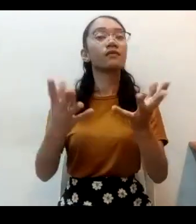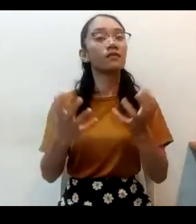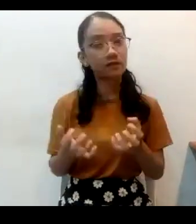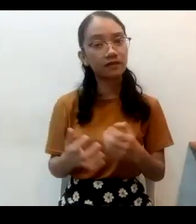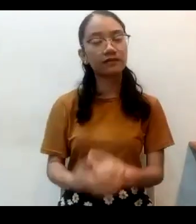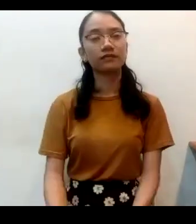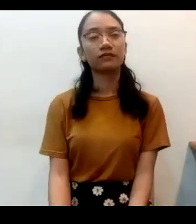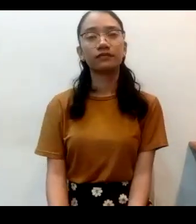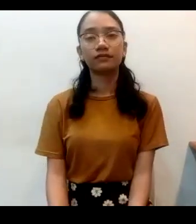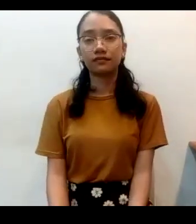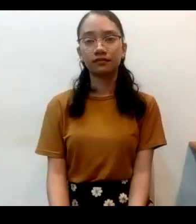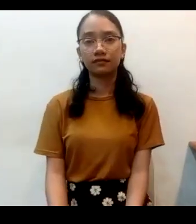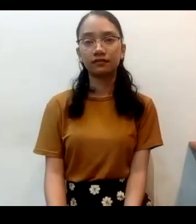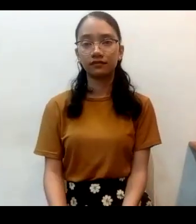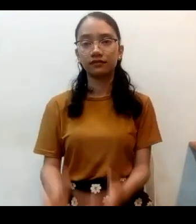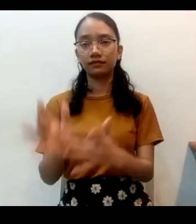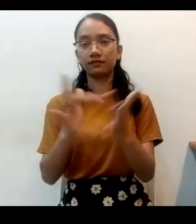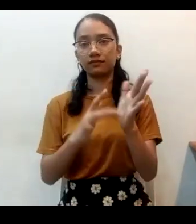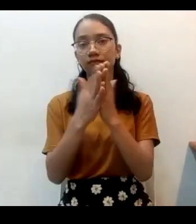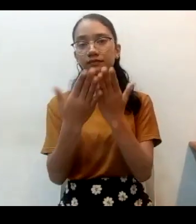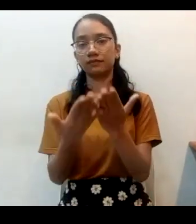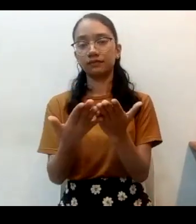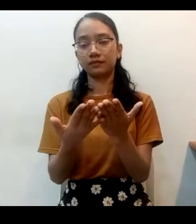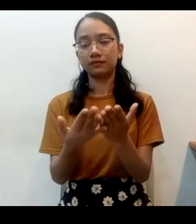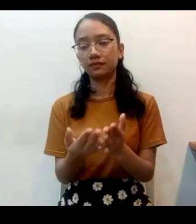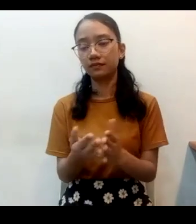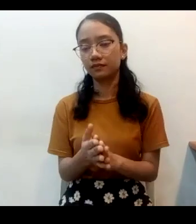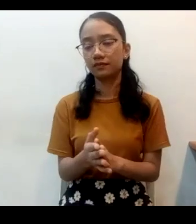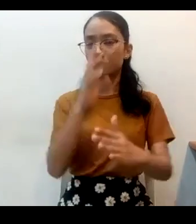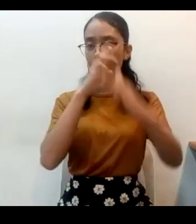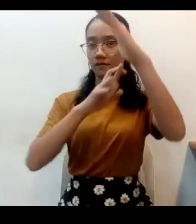Diyos at yung kalooban ng Diyos. In the book of Revelation, chapter 3,